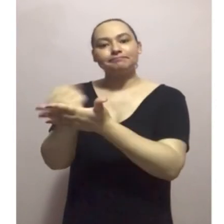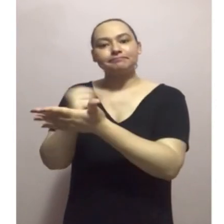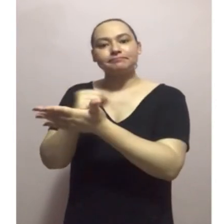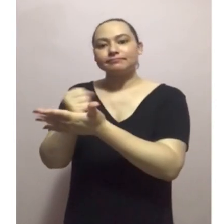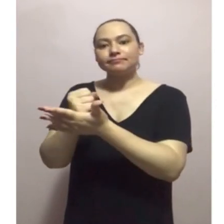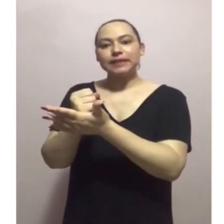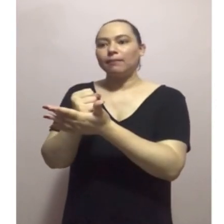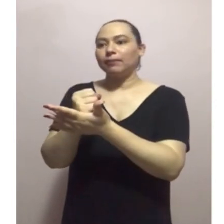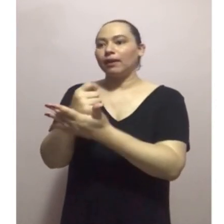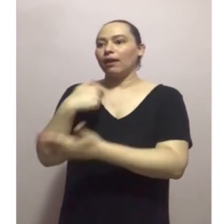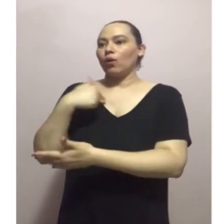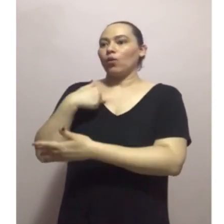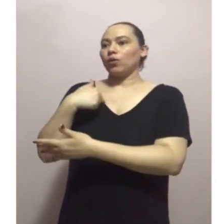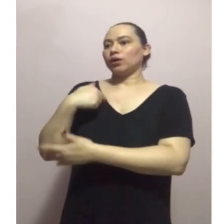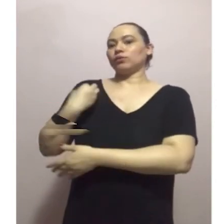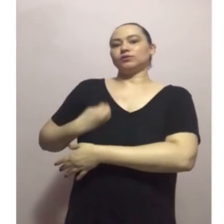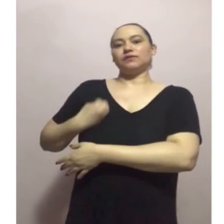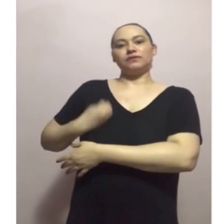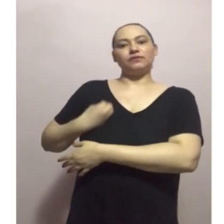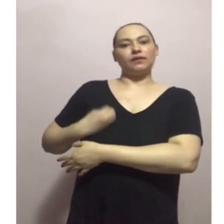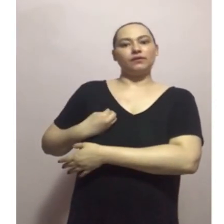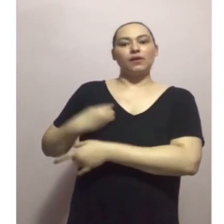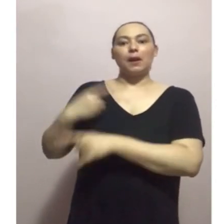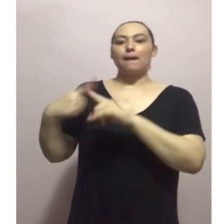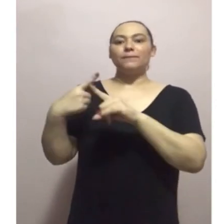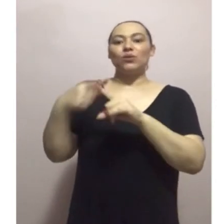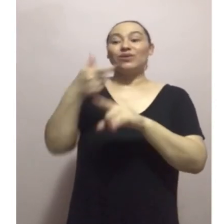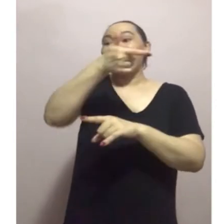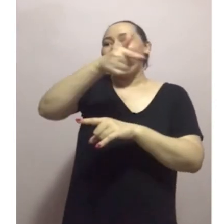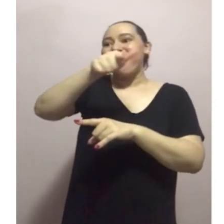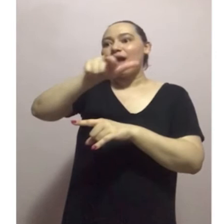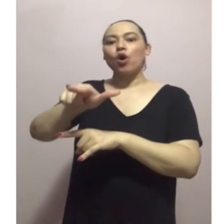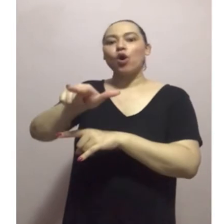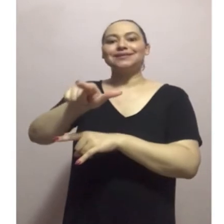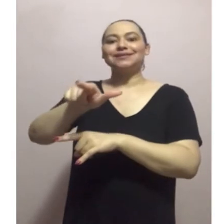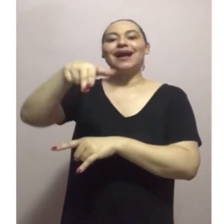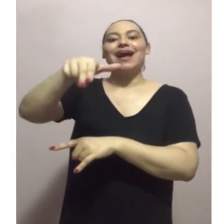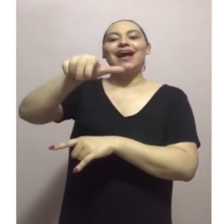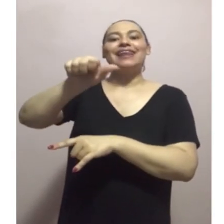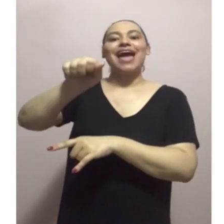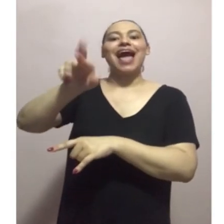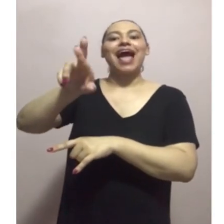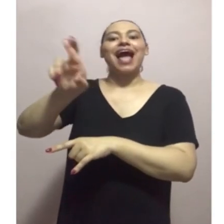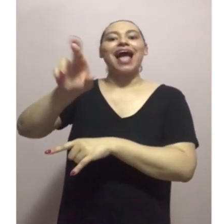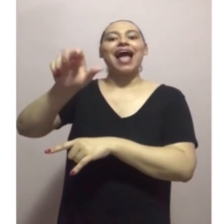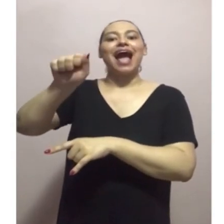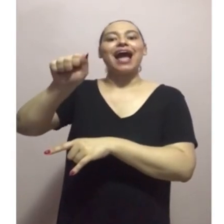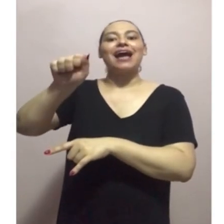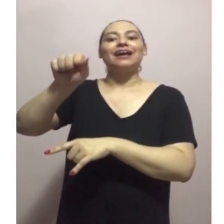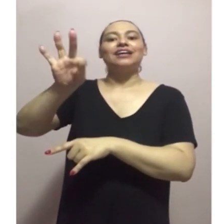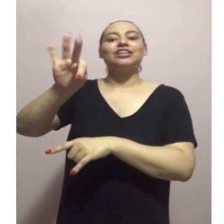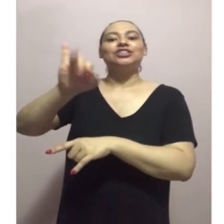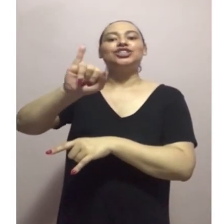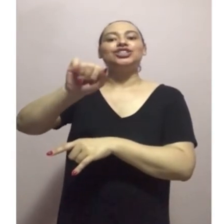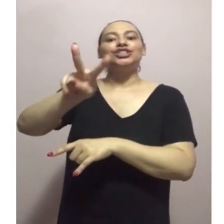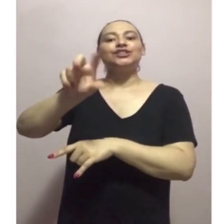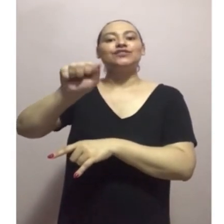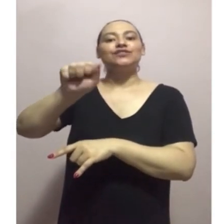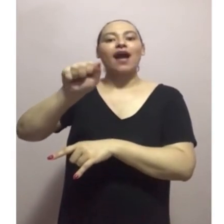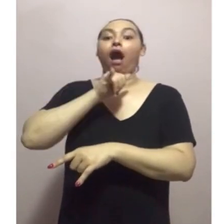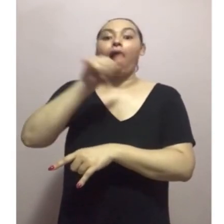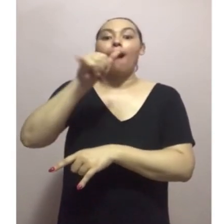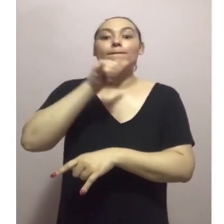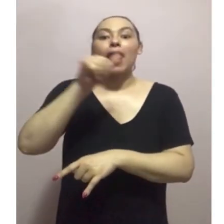eu estou vivendo? Porque é outra narrativa, ela traz a narrativa do teatro para um universo